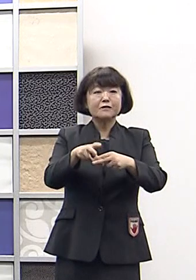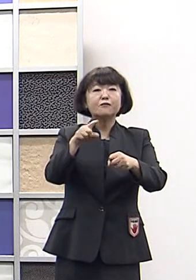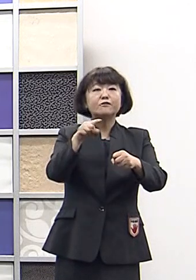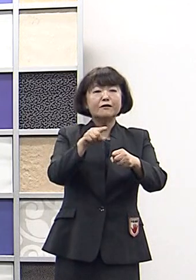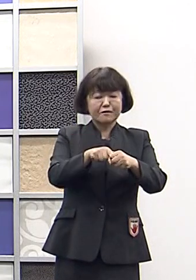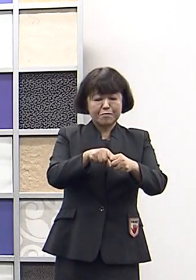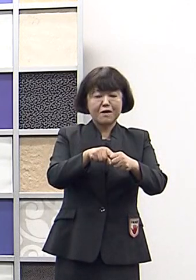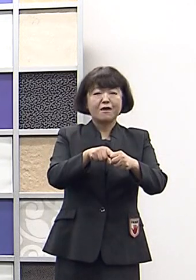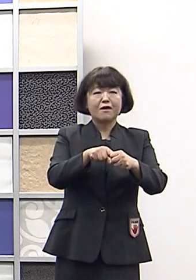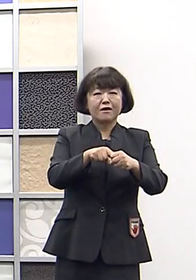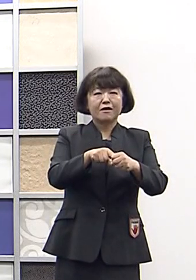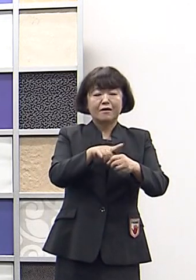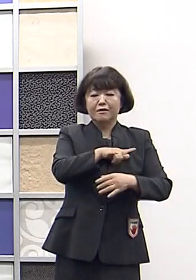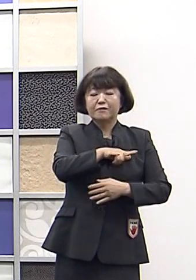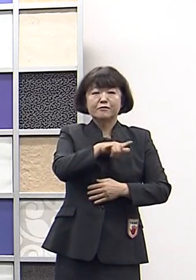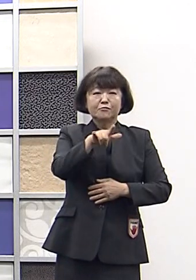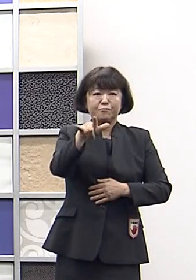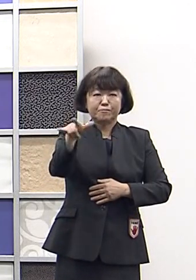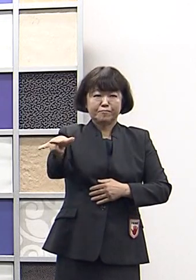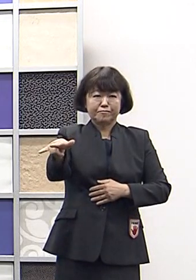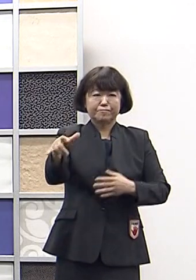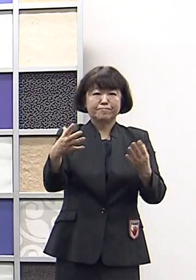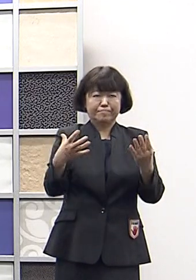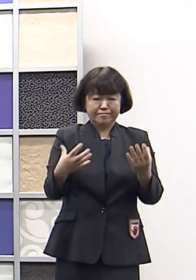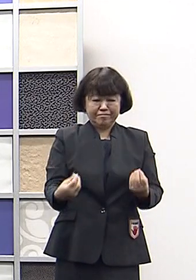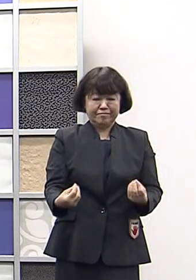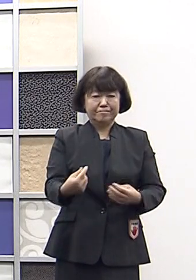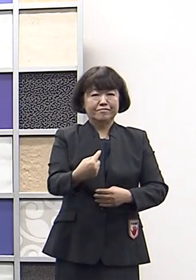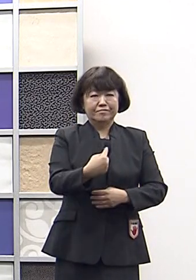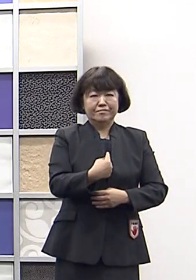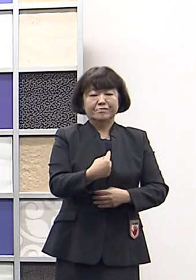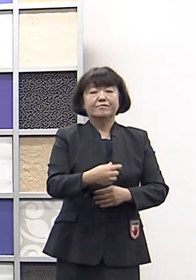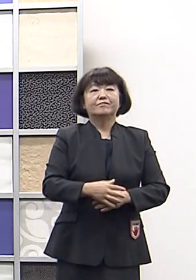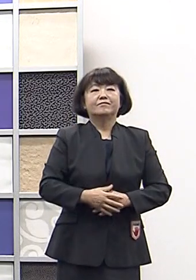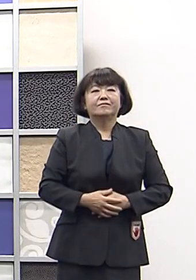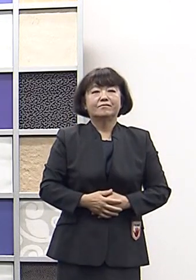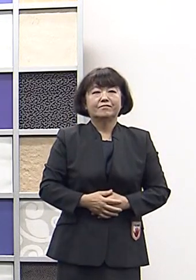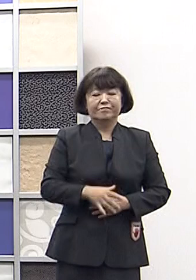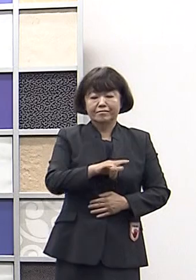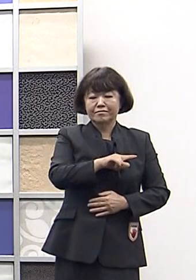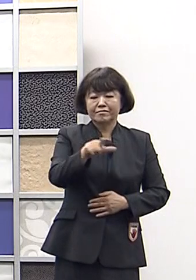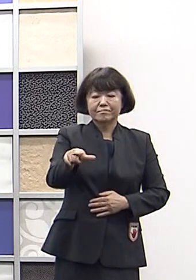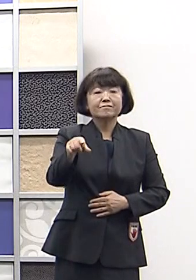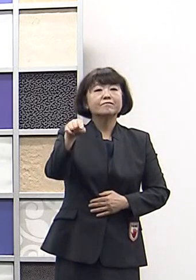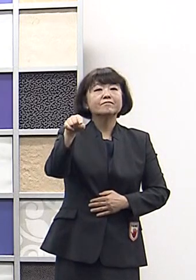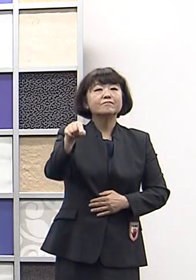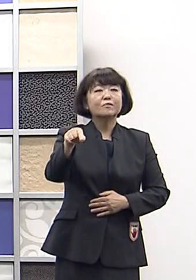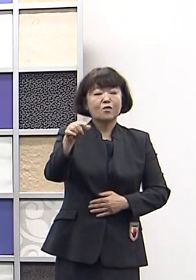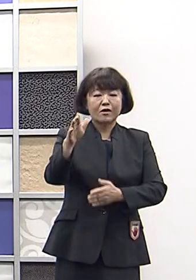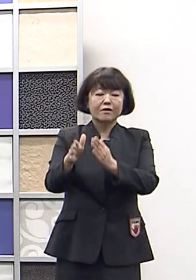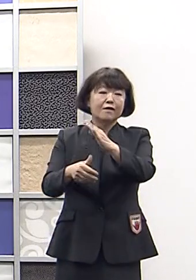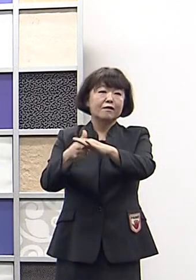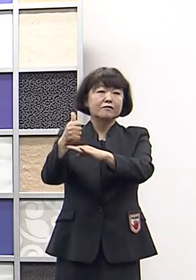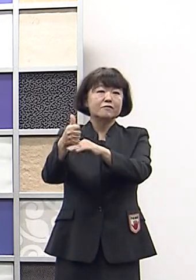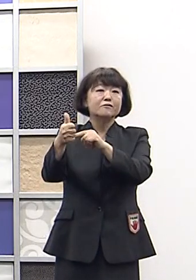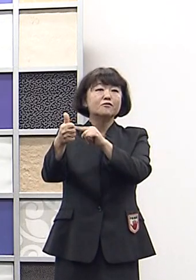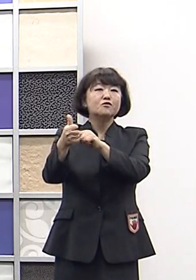く、ミナスジェライス州を訪問してまいりました。その際に、ゼマ知事